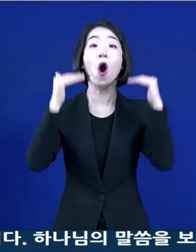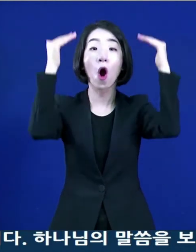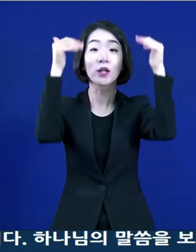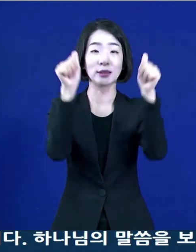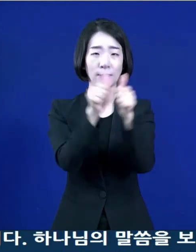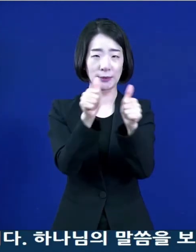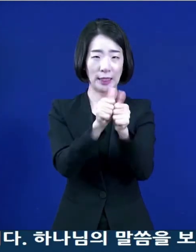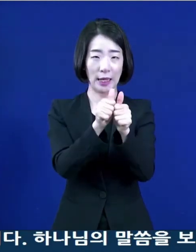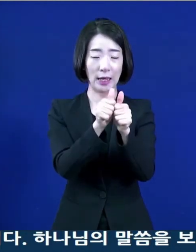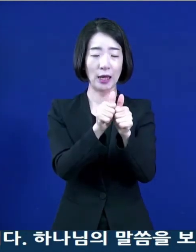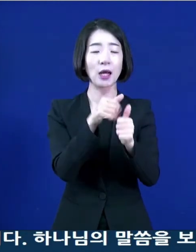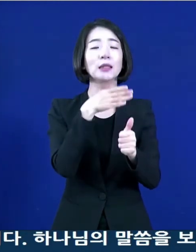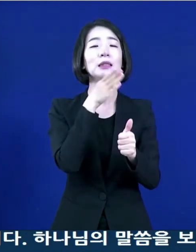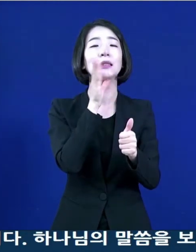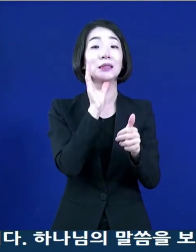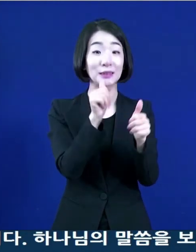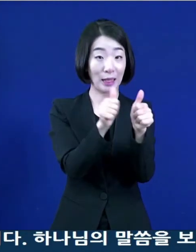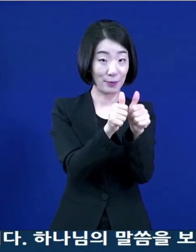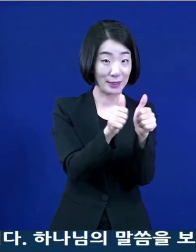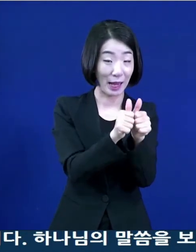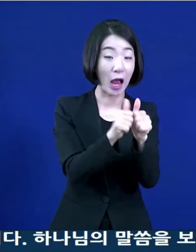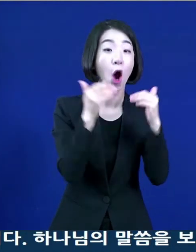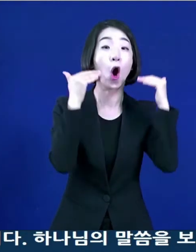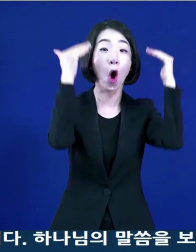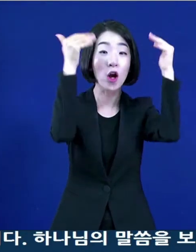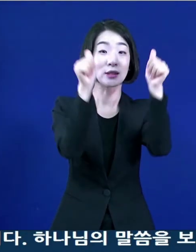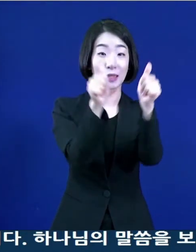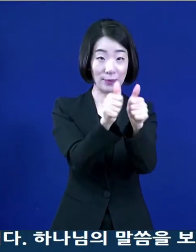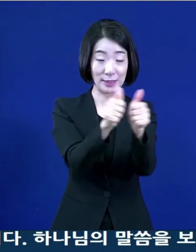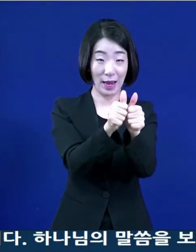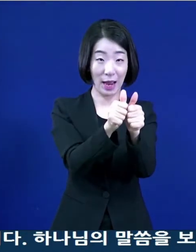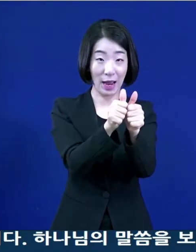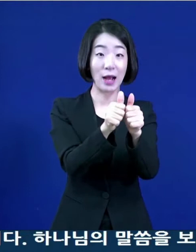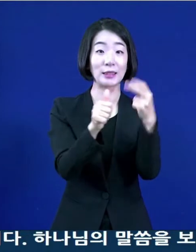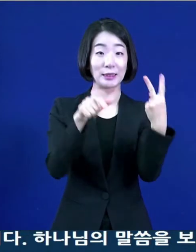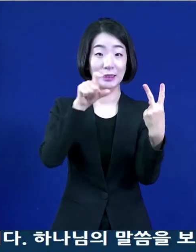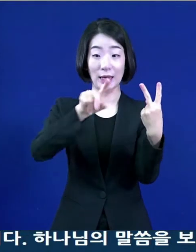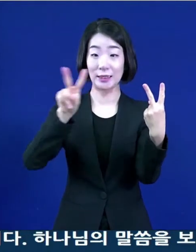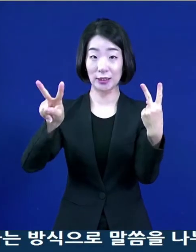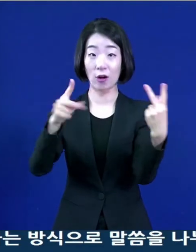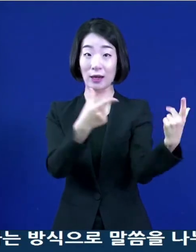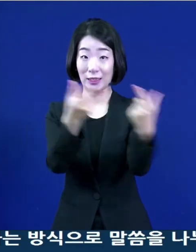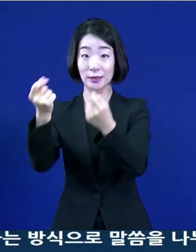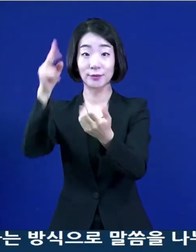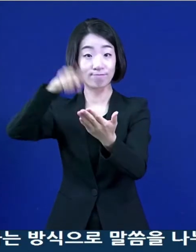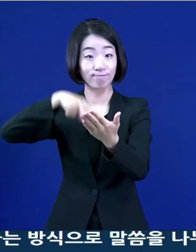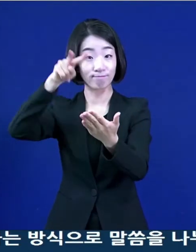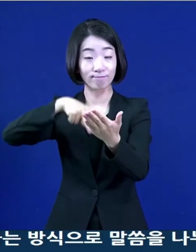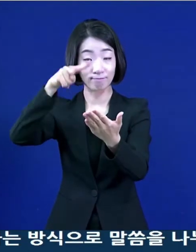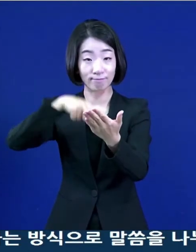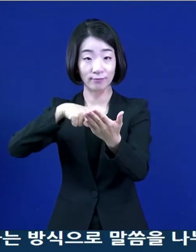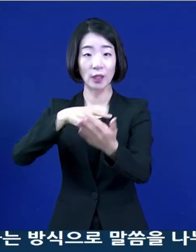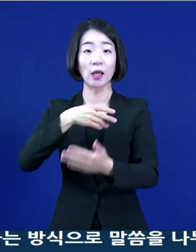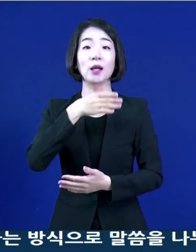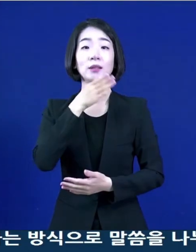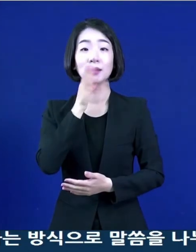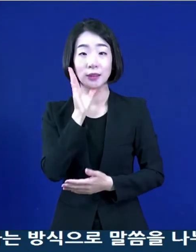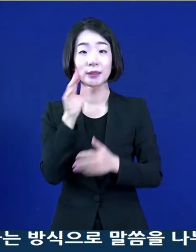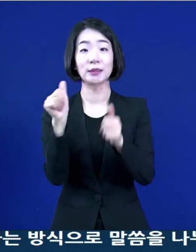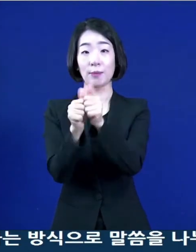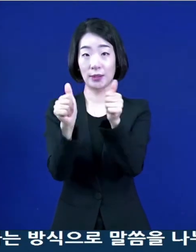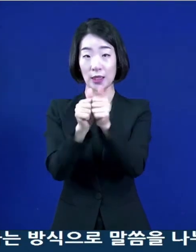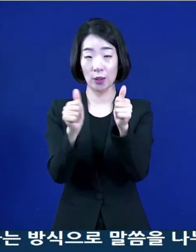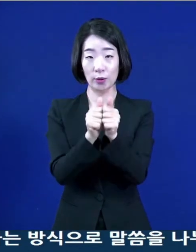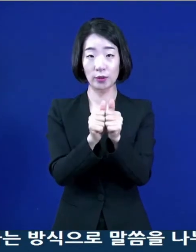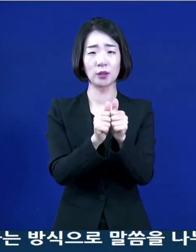이렇게 나오는데 남성 어른들이시죠. 우리 한번 같이 2절 말씀 읽겠습니다. 시작. 늙은